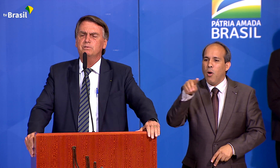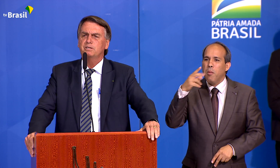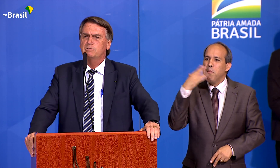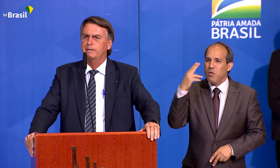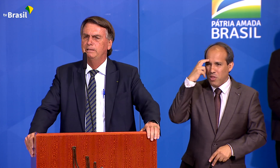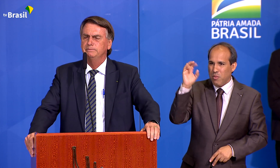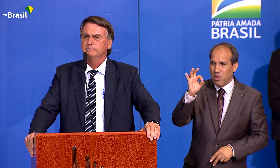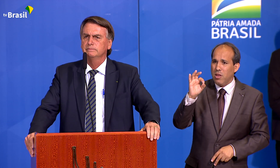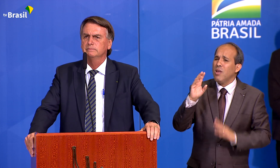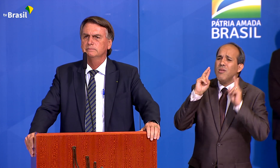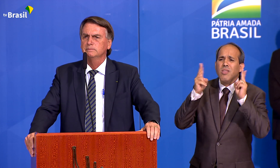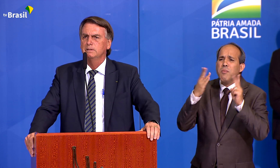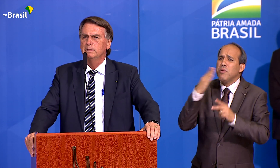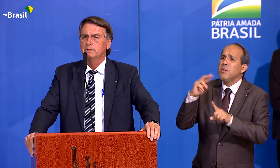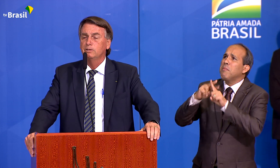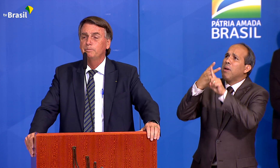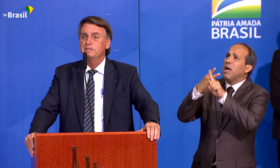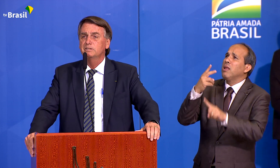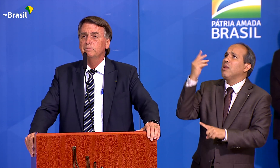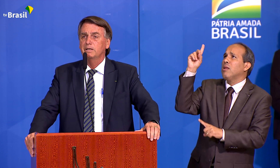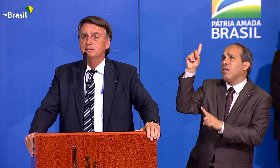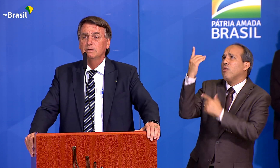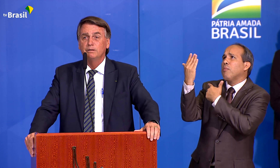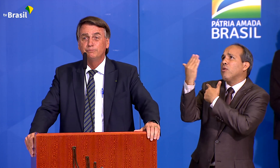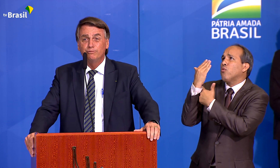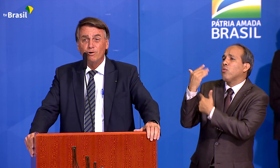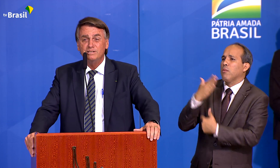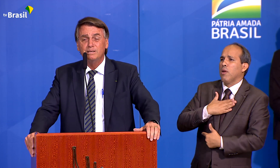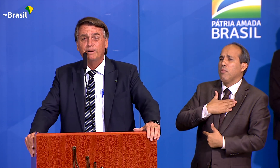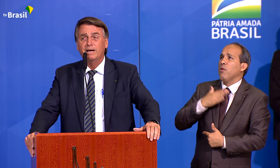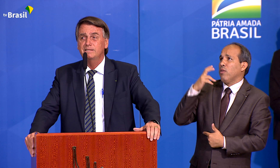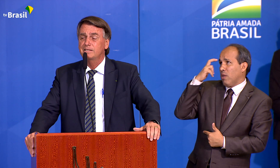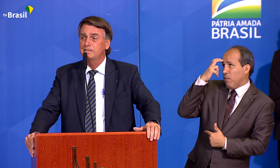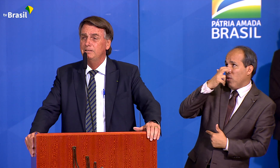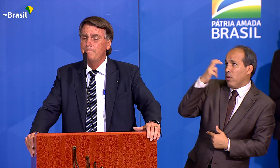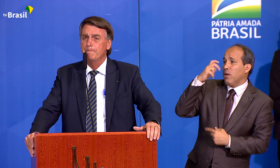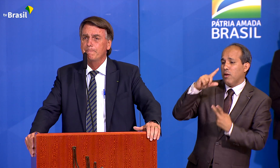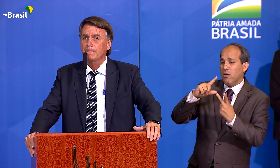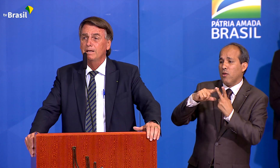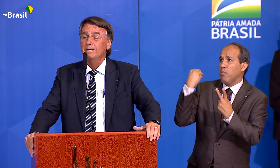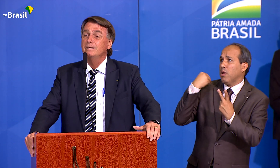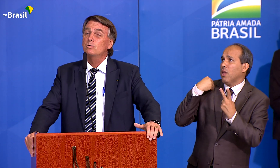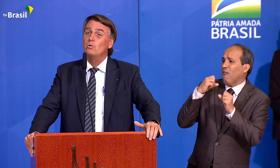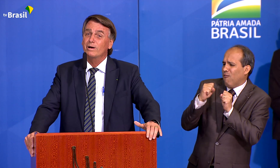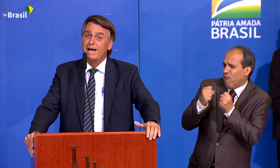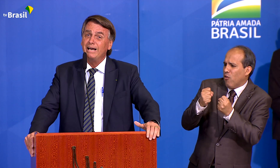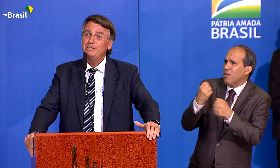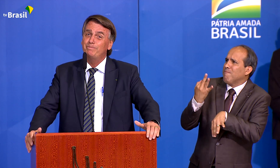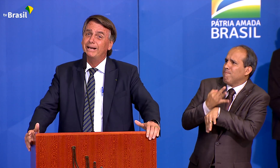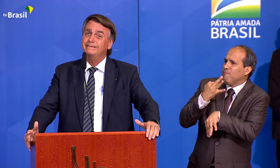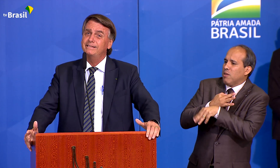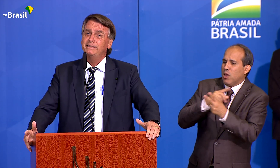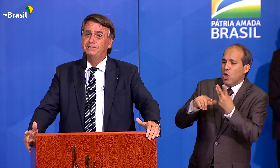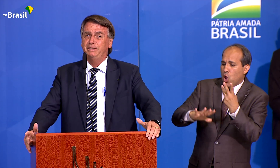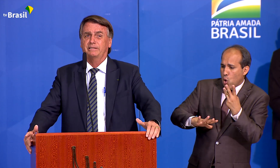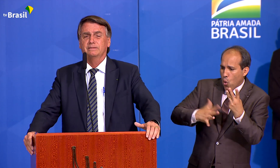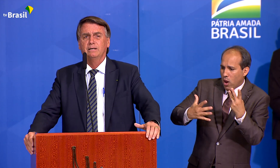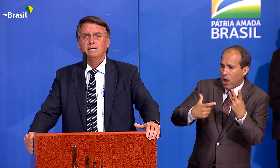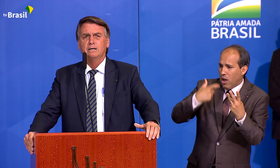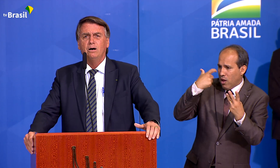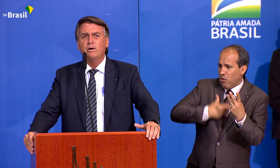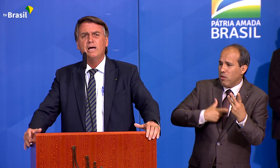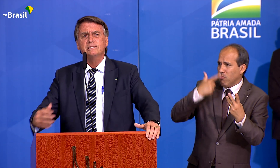sempre pedi mais do que isso Beleza eu pedi também força para que existir e coragem para